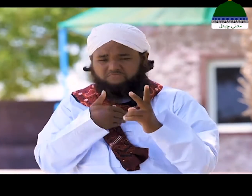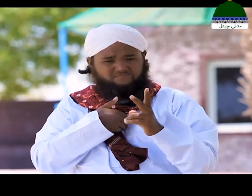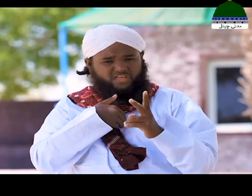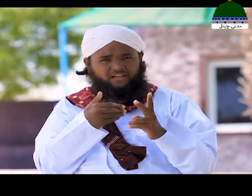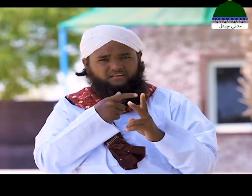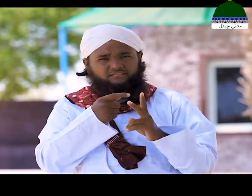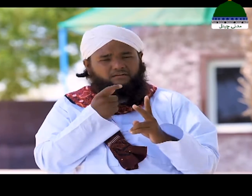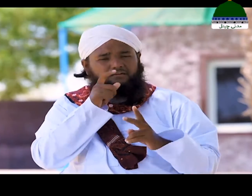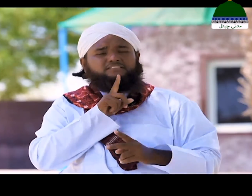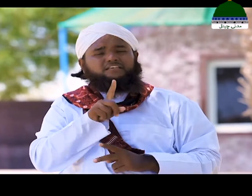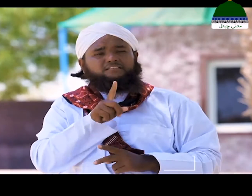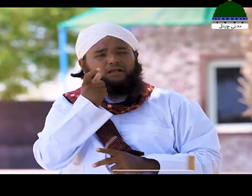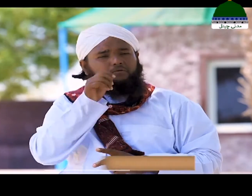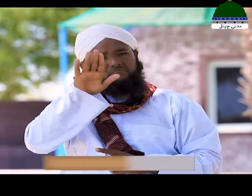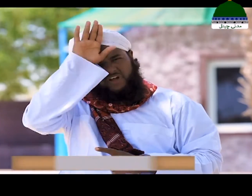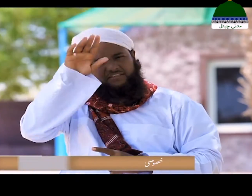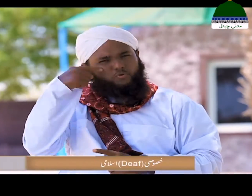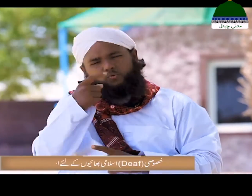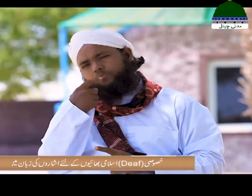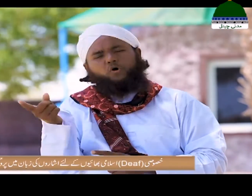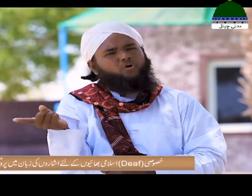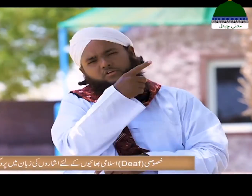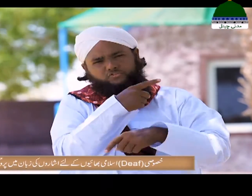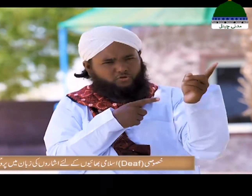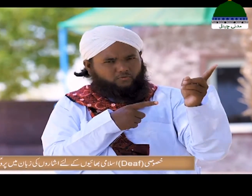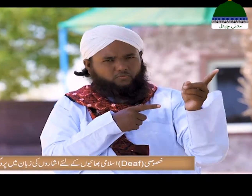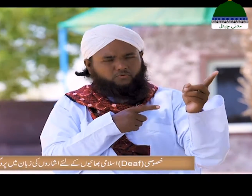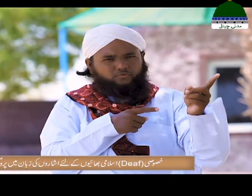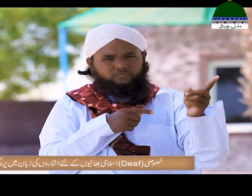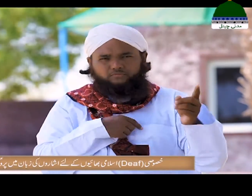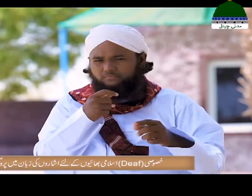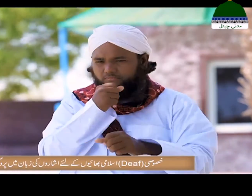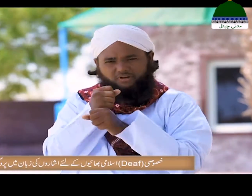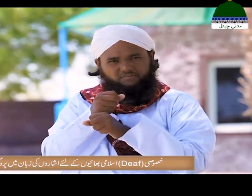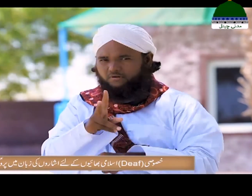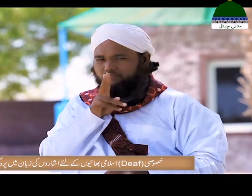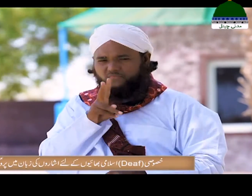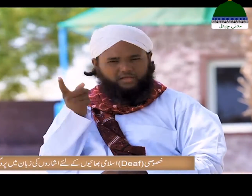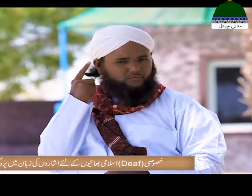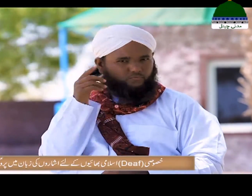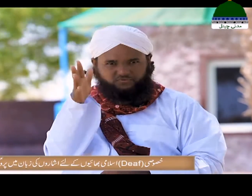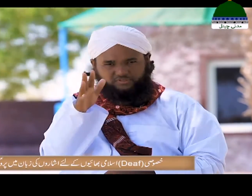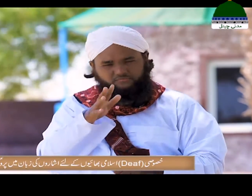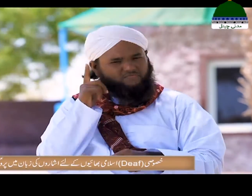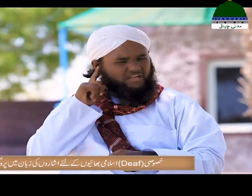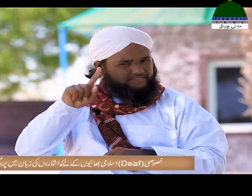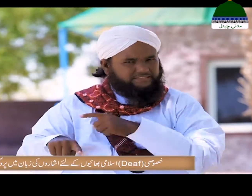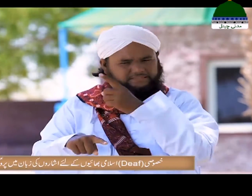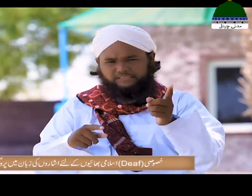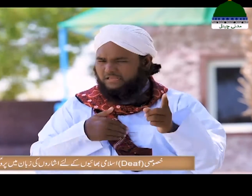آپ بادشاہ کے پاس کسی قاصد کو بھیج کر معلوم کر لیں۔ گورنر نے اس کی ایک نہ سنی اور کہا، ہمیں کوئی حاجت نہیں